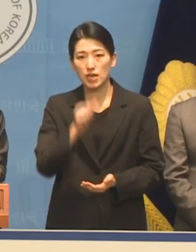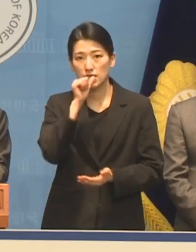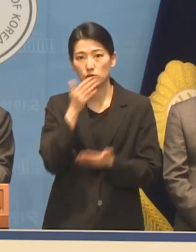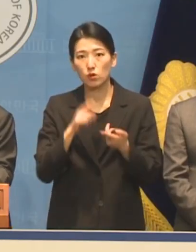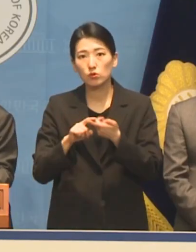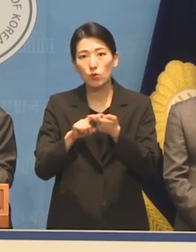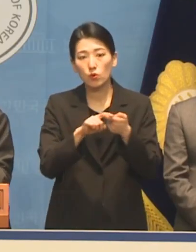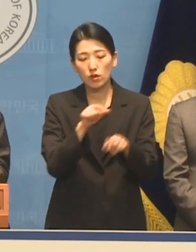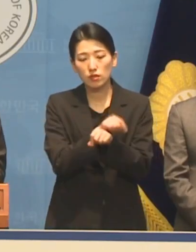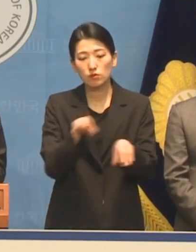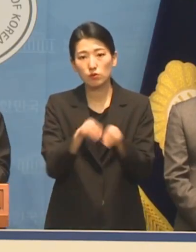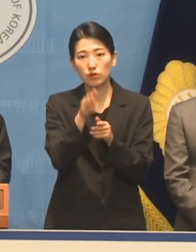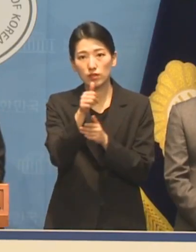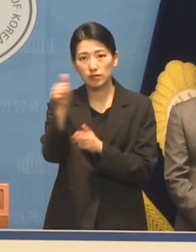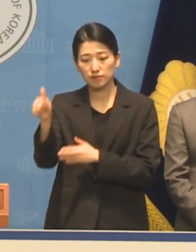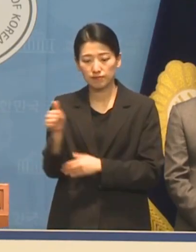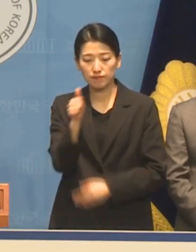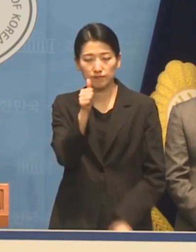사무처장님 말씀 듣도록 하겠습니다.